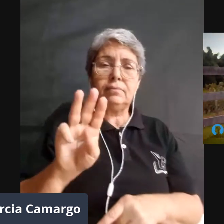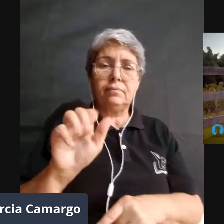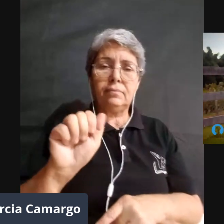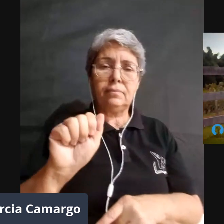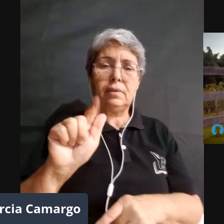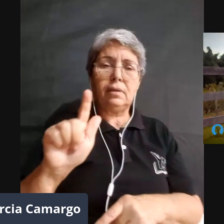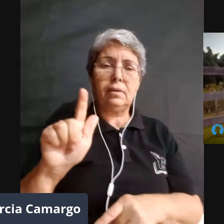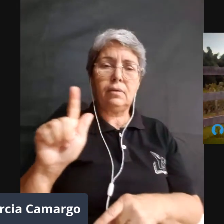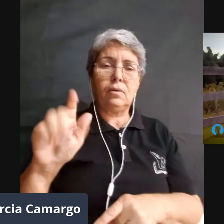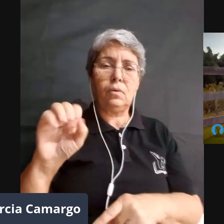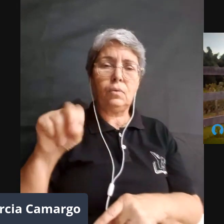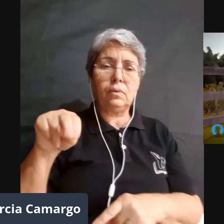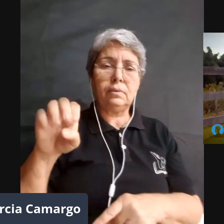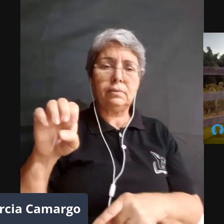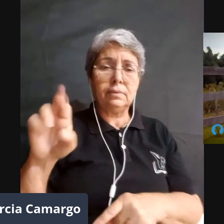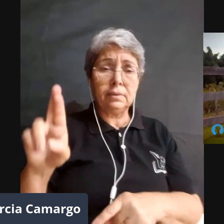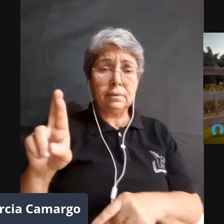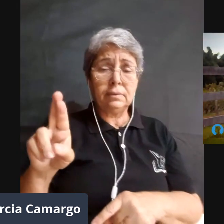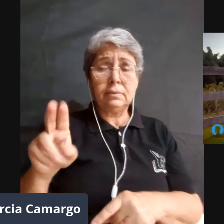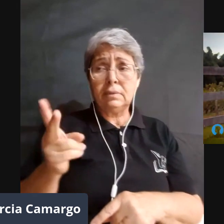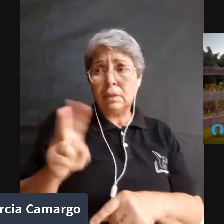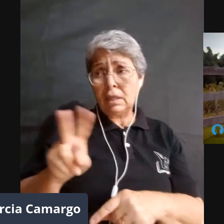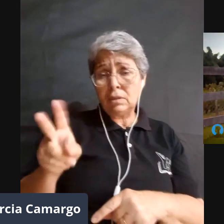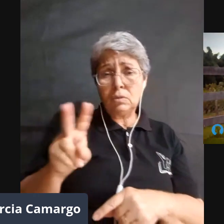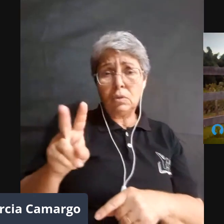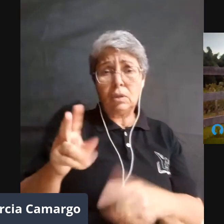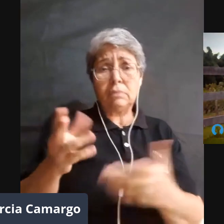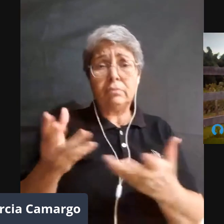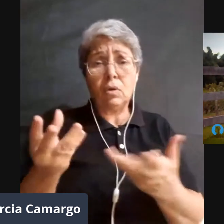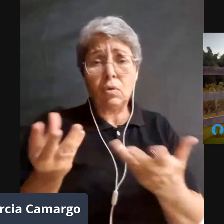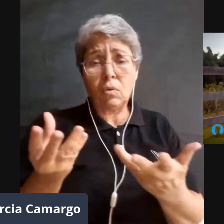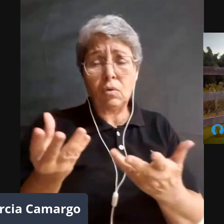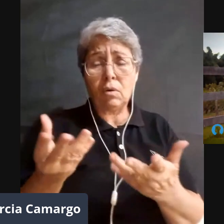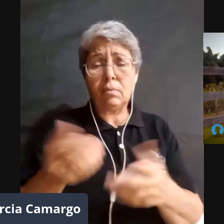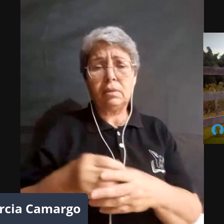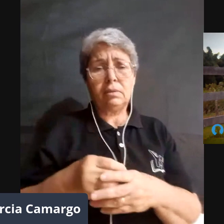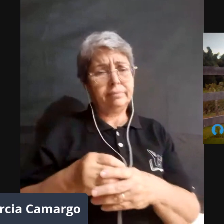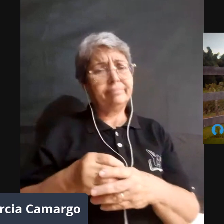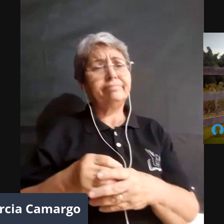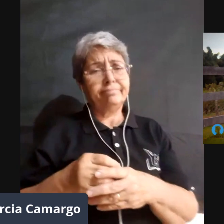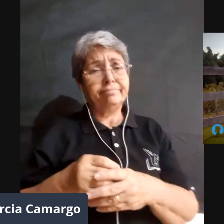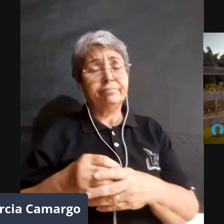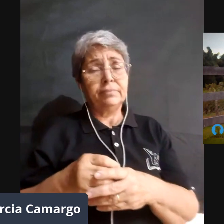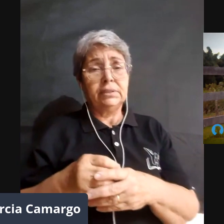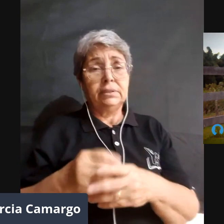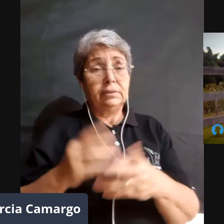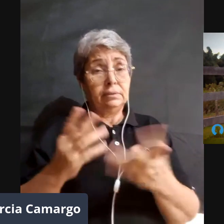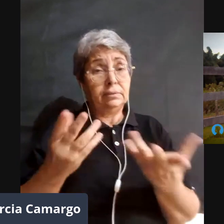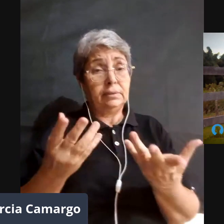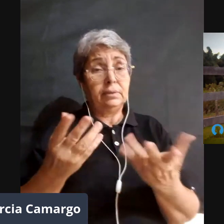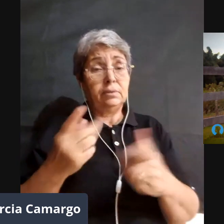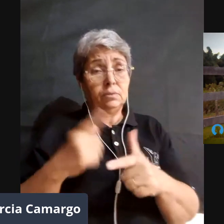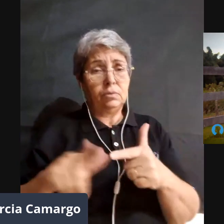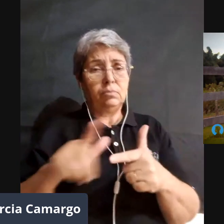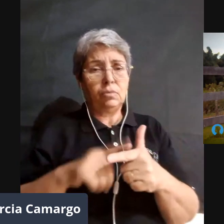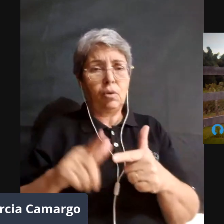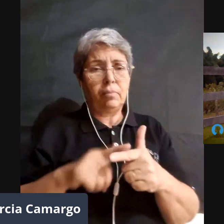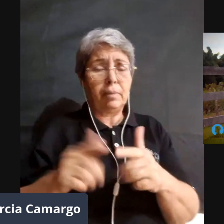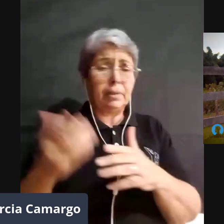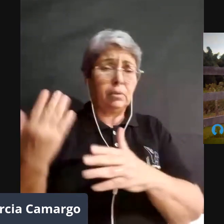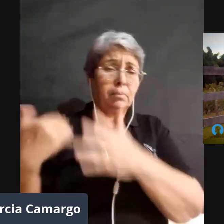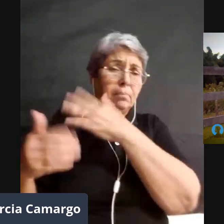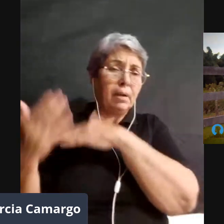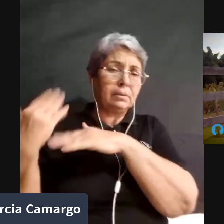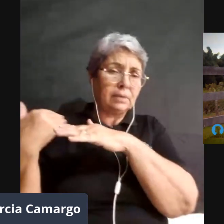histórico. E Deus não vai permitir que continue por mais tempo um evento coberto pelo pó no